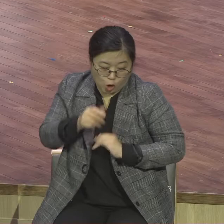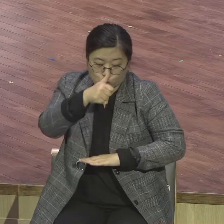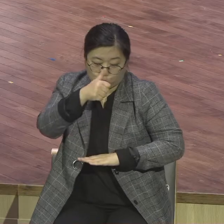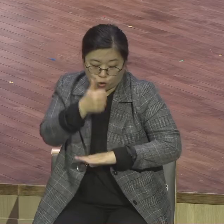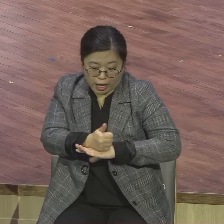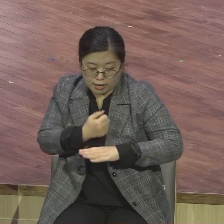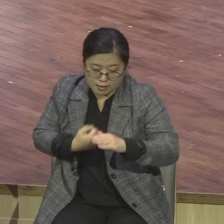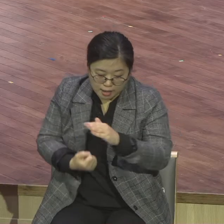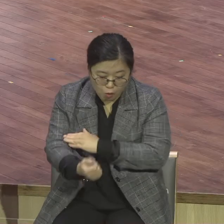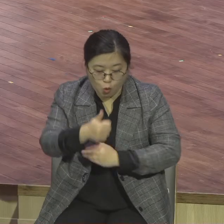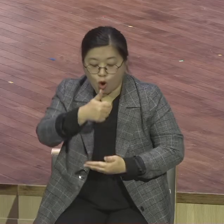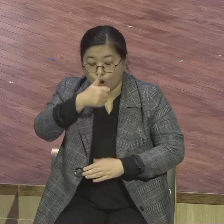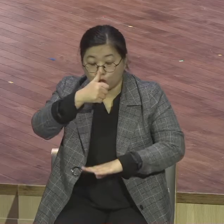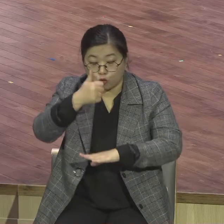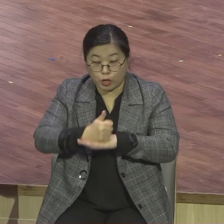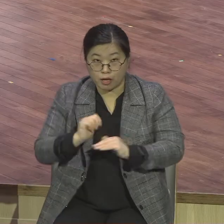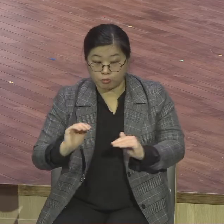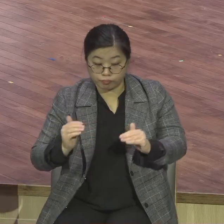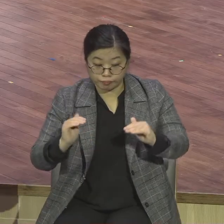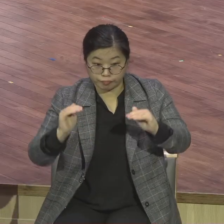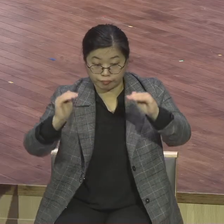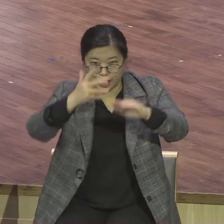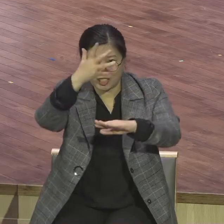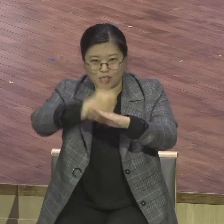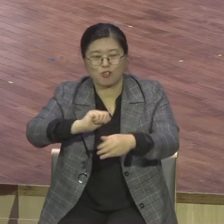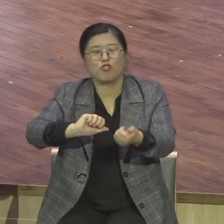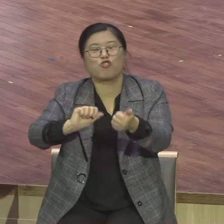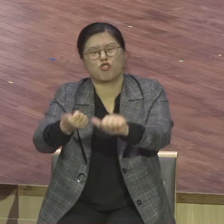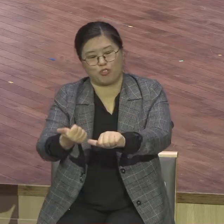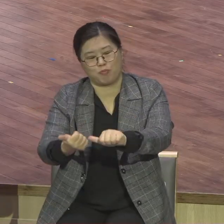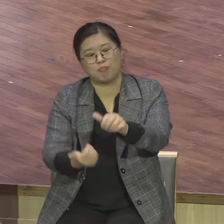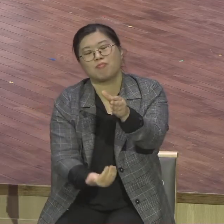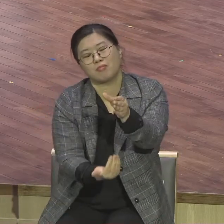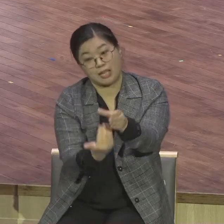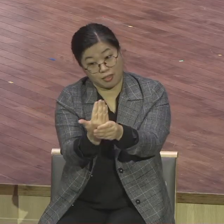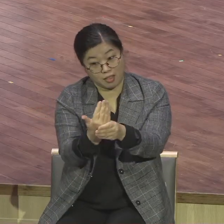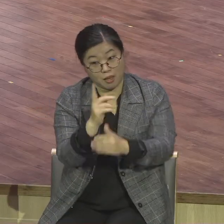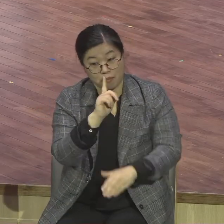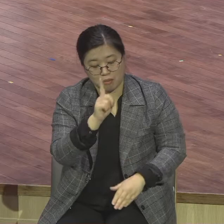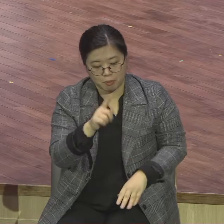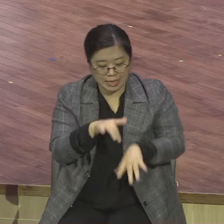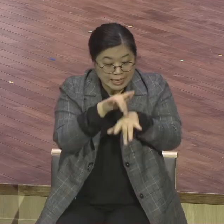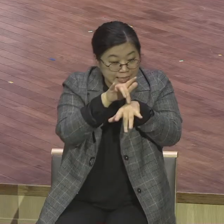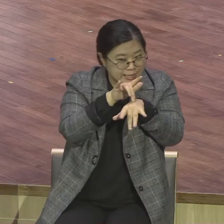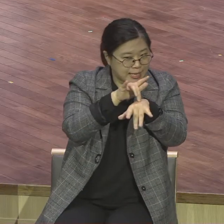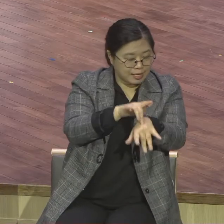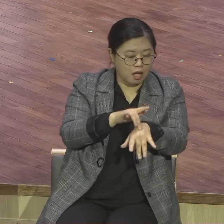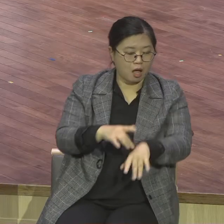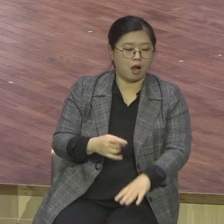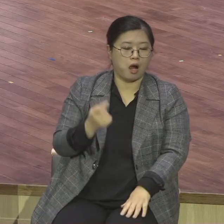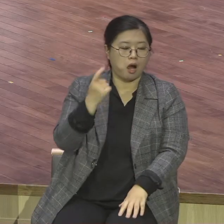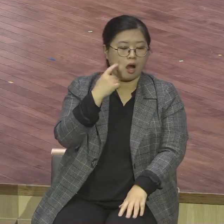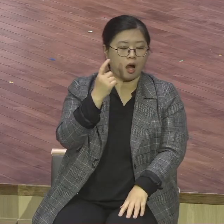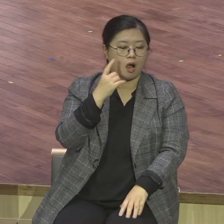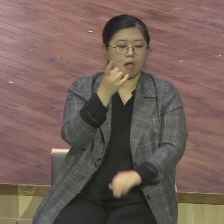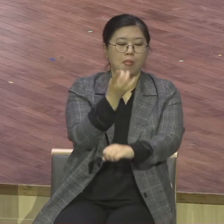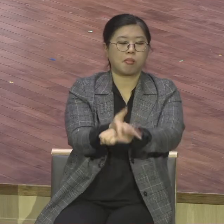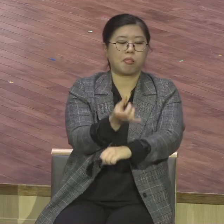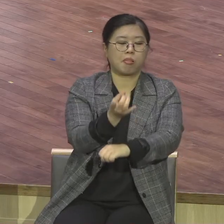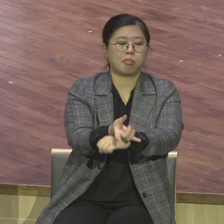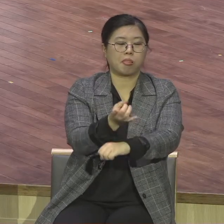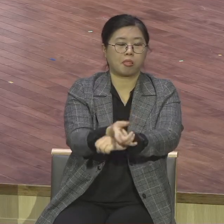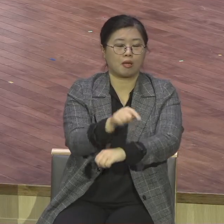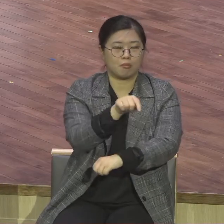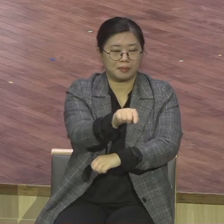사망을 낳느니라. 사단은 계속해서 어떻게 시험합니까? 어떻게 유혹합니까? 사단이 하는 유혹은 창세기